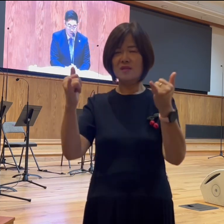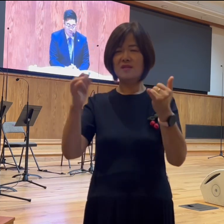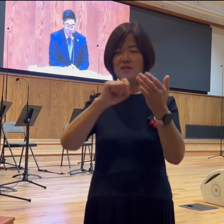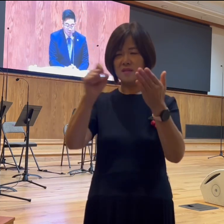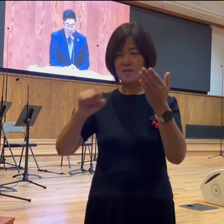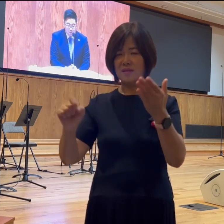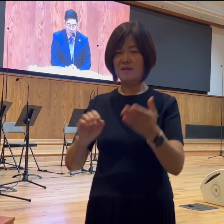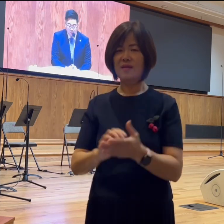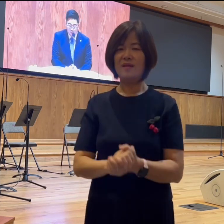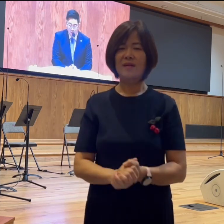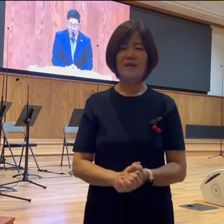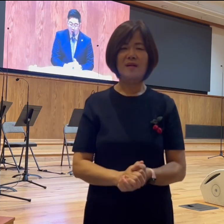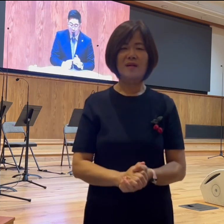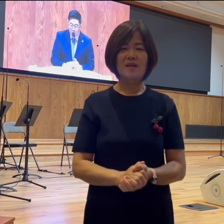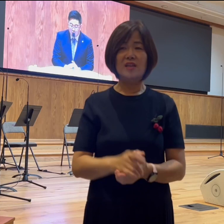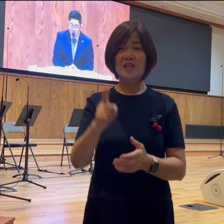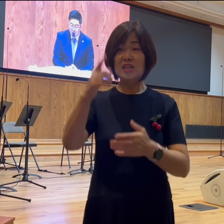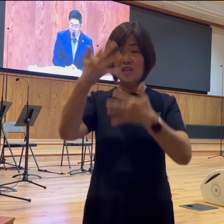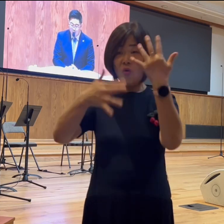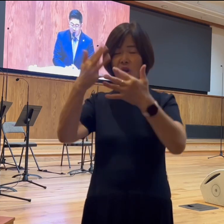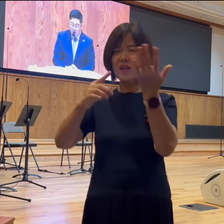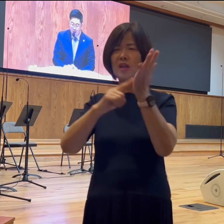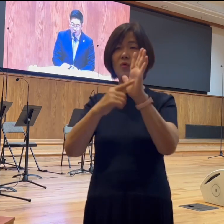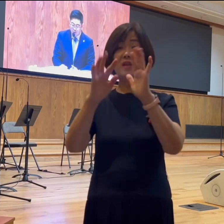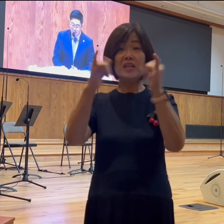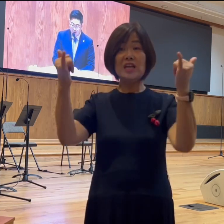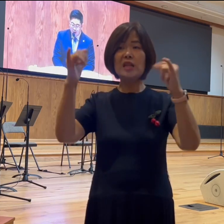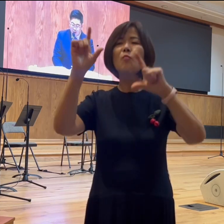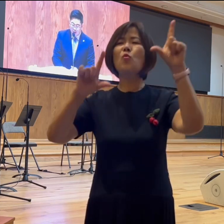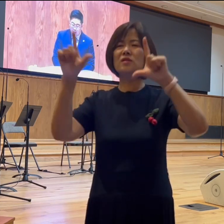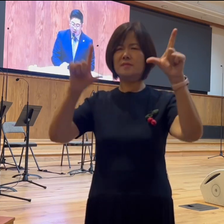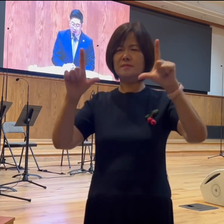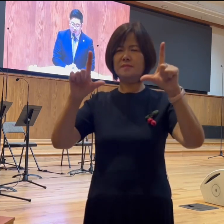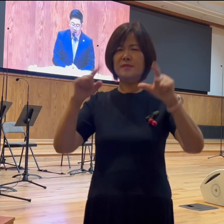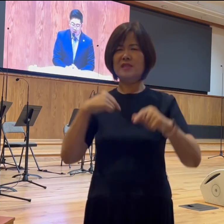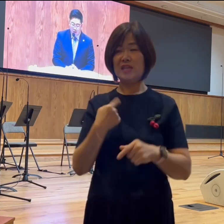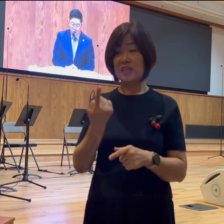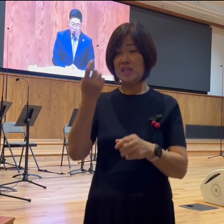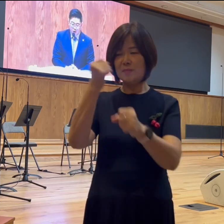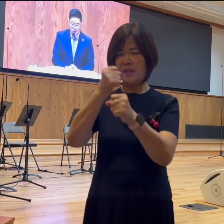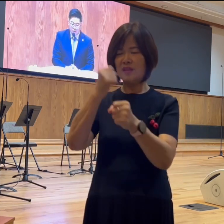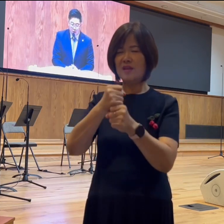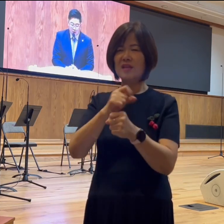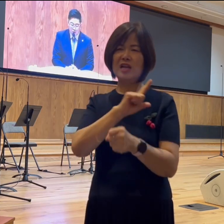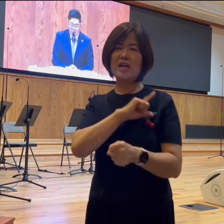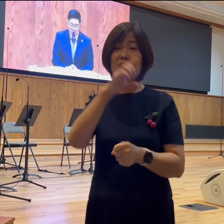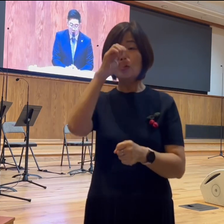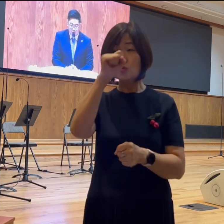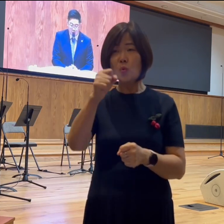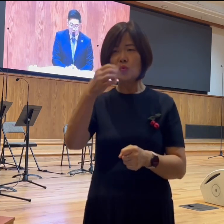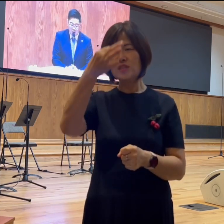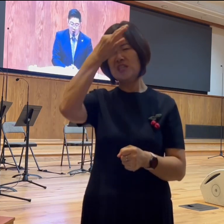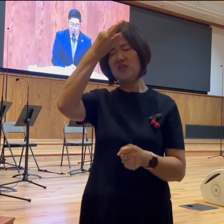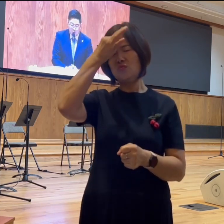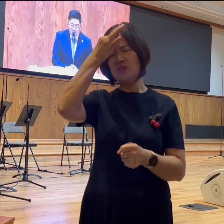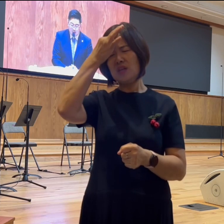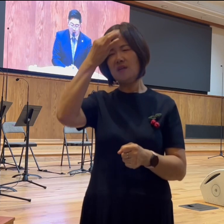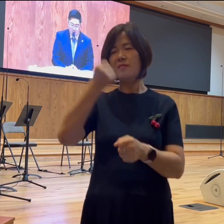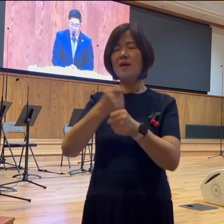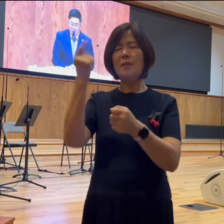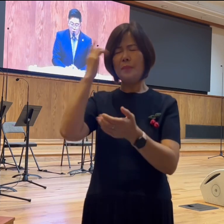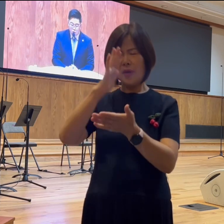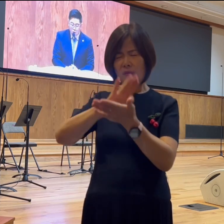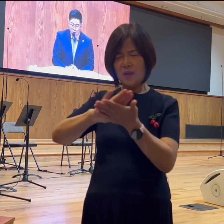쓰셨냐면, 이 영화에 나오는 인간의 모습은 자기들이 만들어낸 최첨단 기술이 제공하는